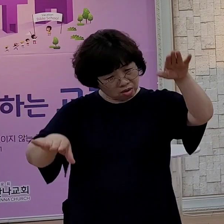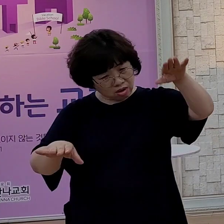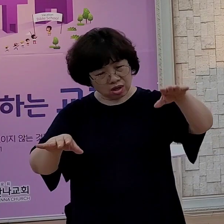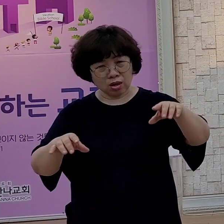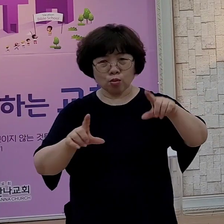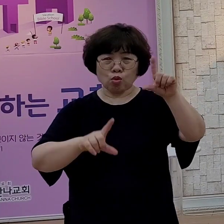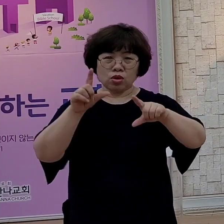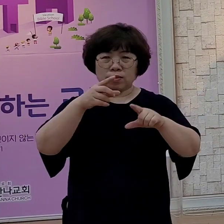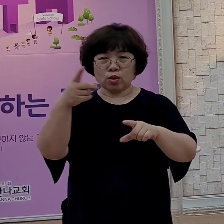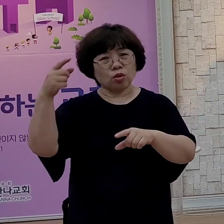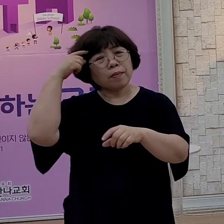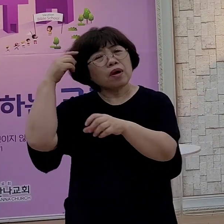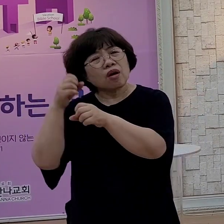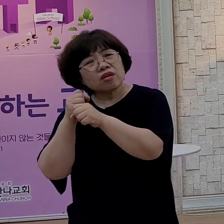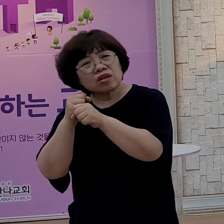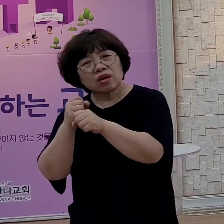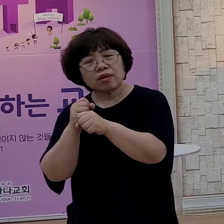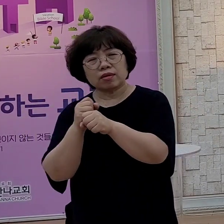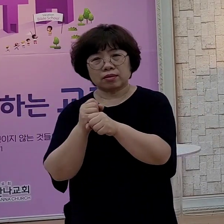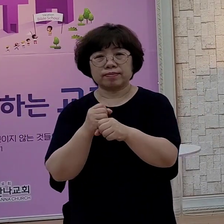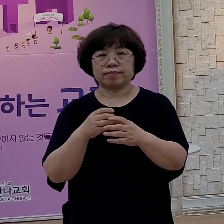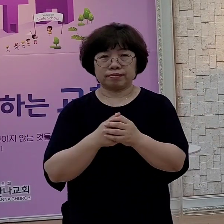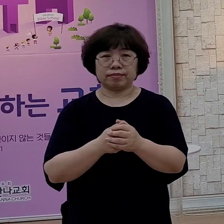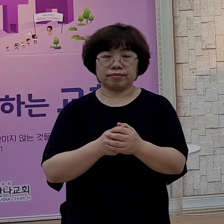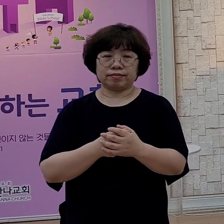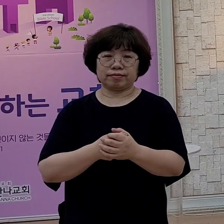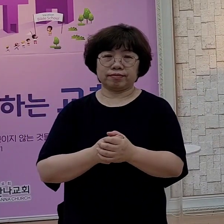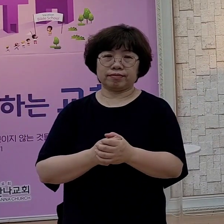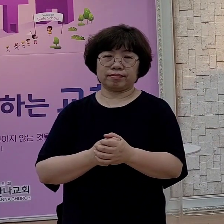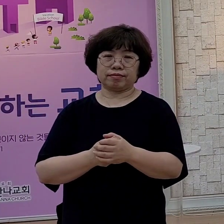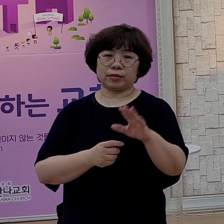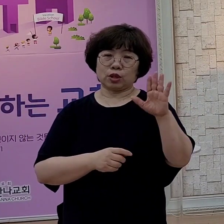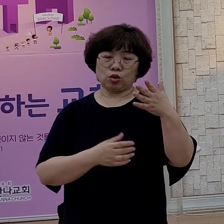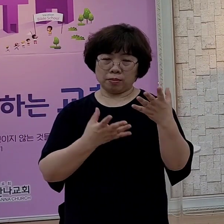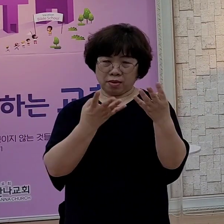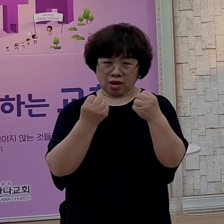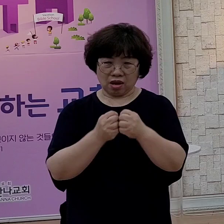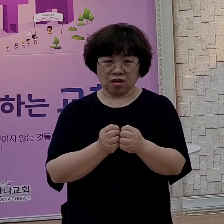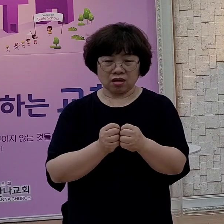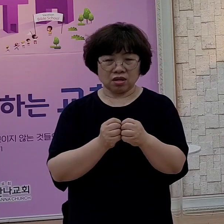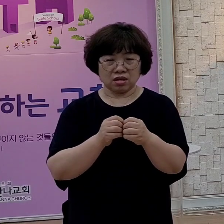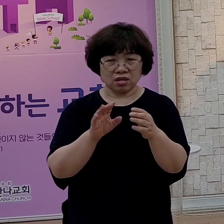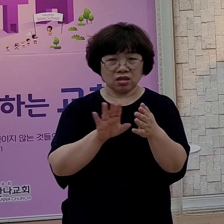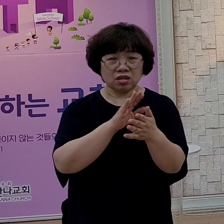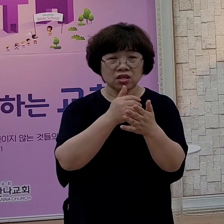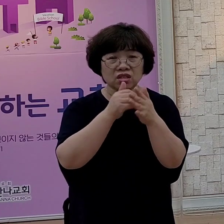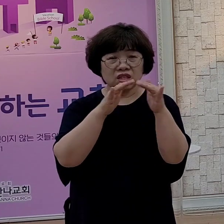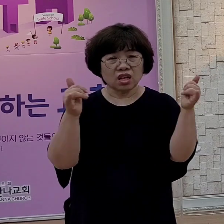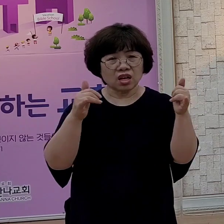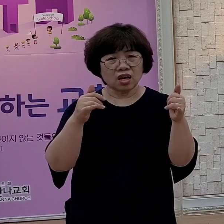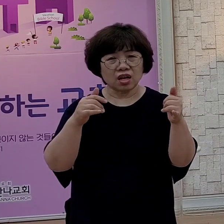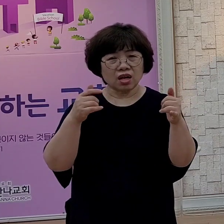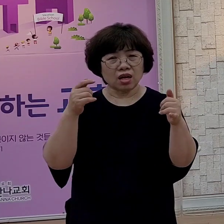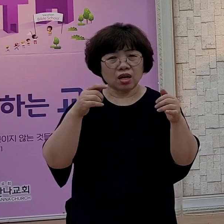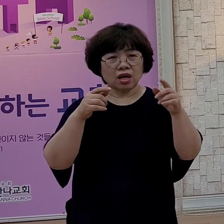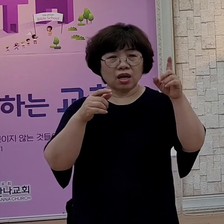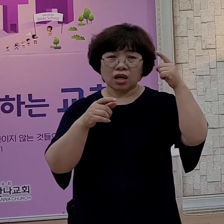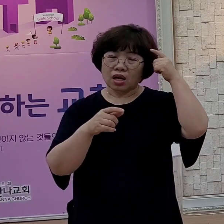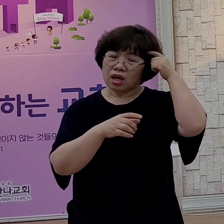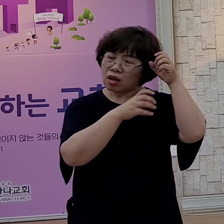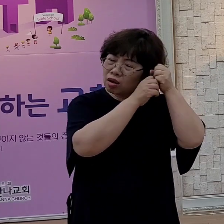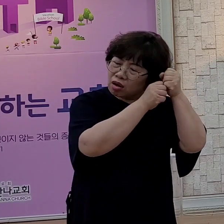편견이라고. 뭐 거짓은 여러분 잘 아시겠죠. 요즘 많은 크리스찬들이 한쪽으로 치우치겠어요.